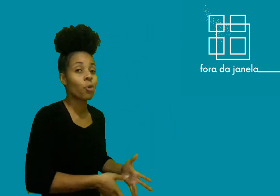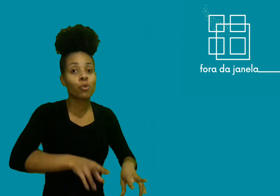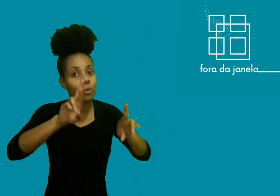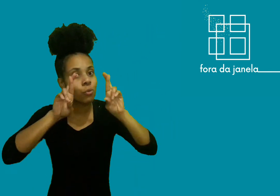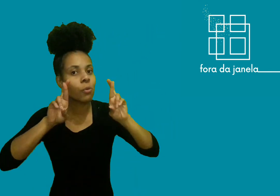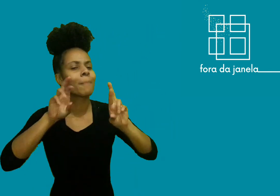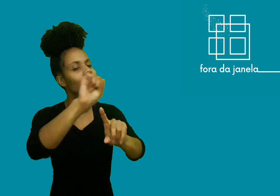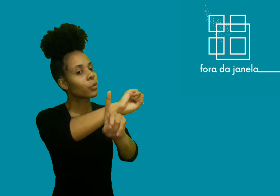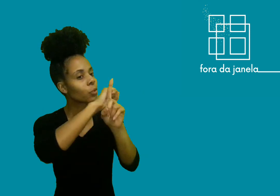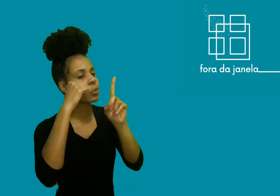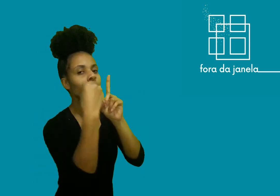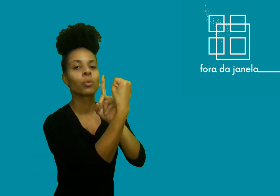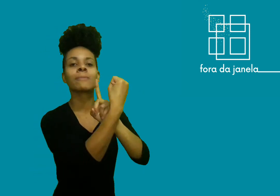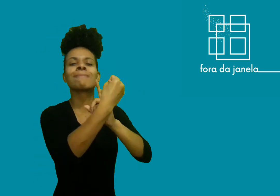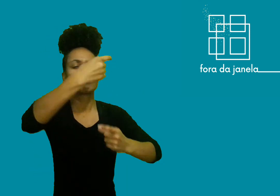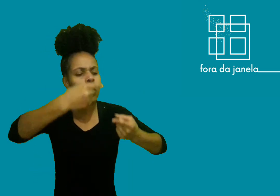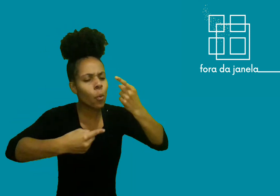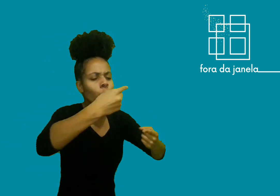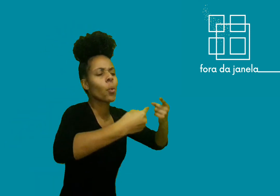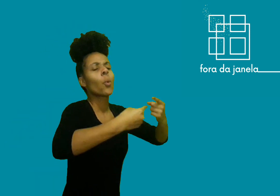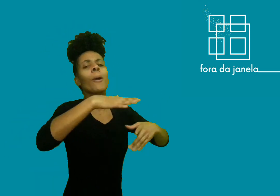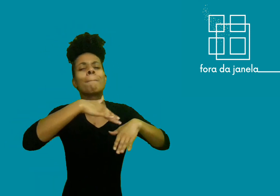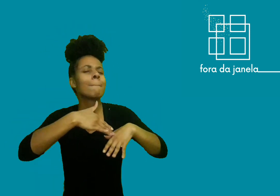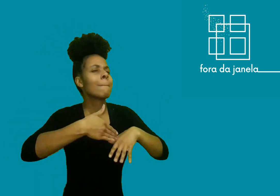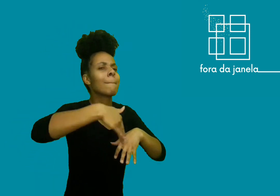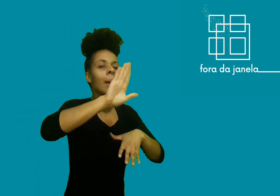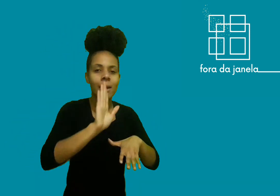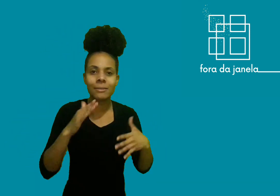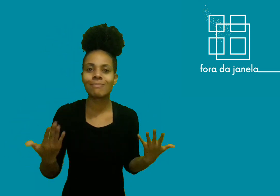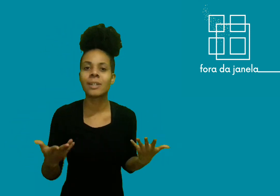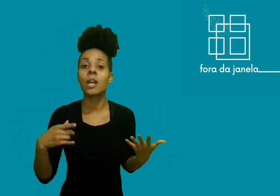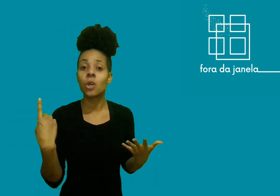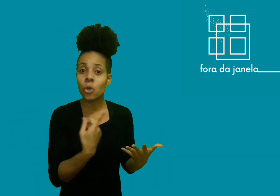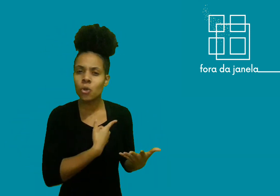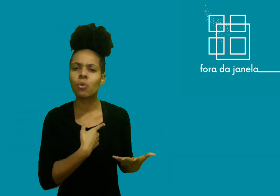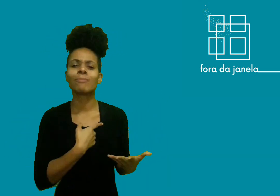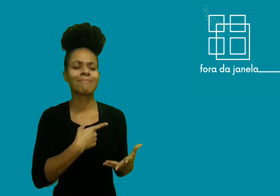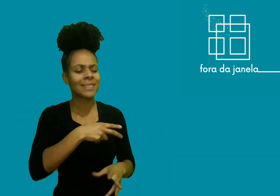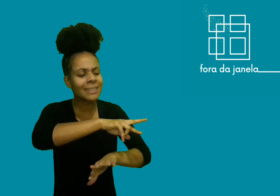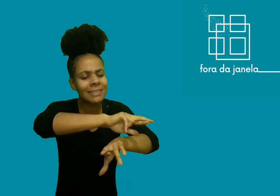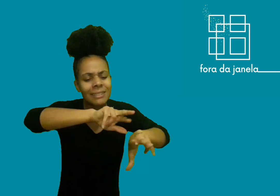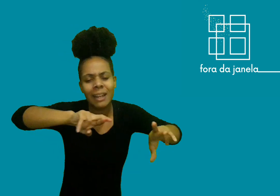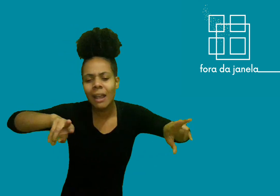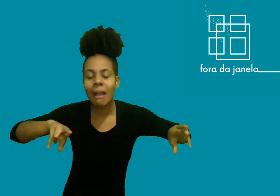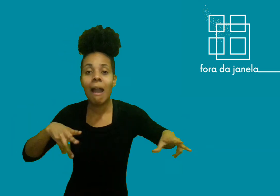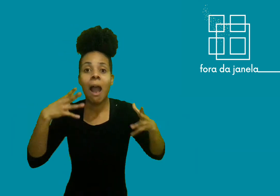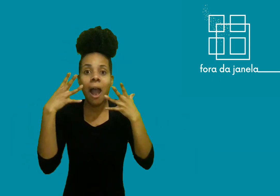os olhos para as diferenças, né? E sim que saibamos compreender e incluí-los sempre em tudo, para que possam ter uma vida